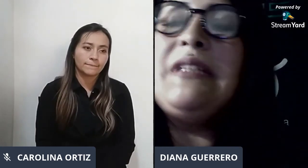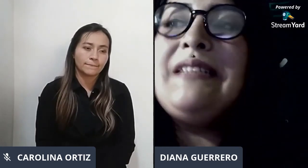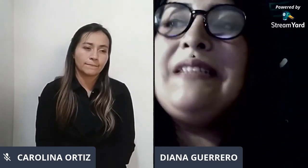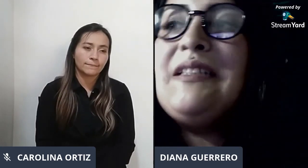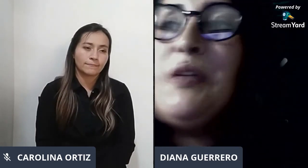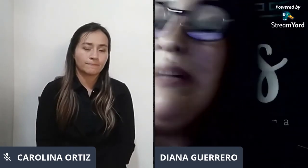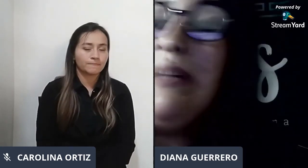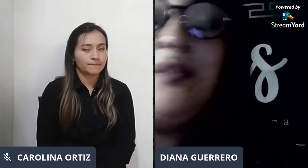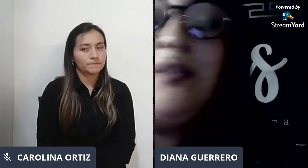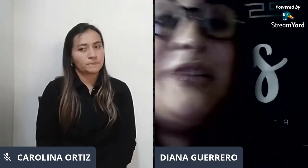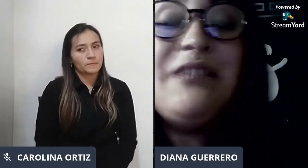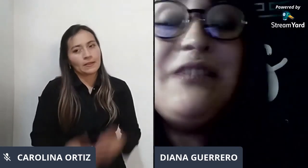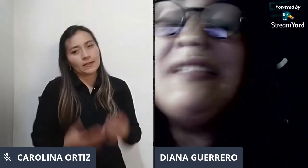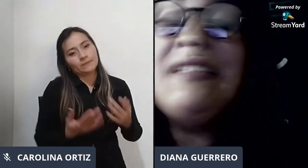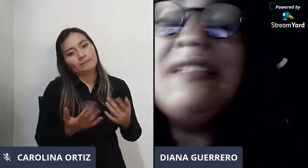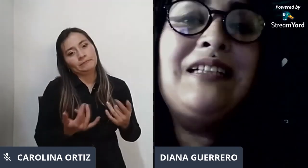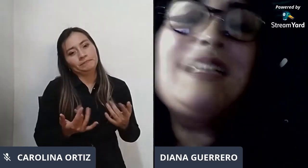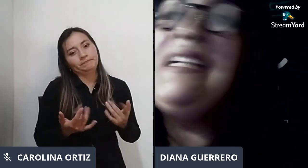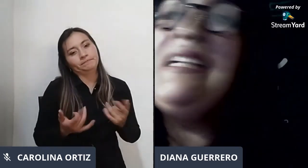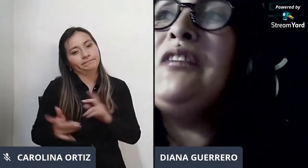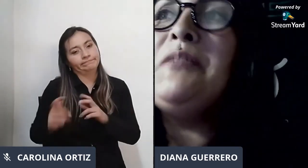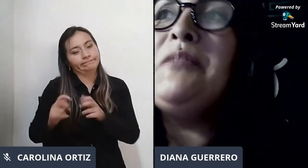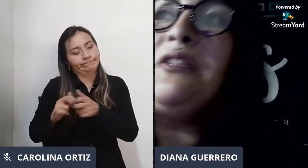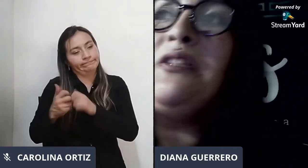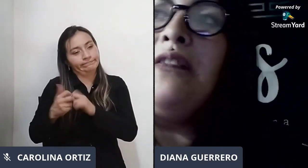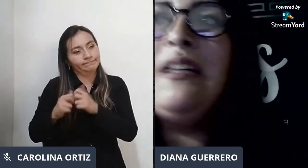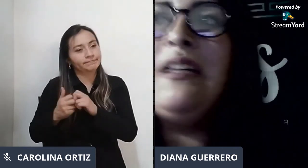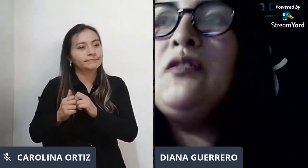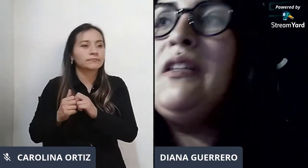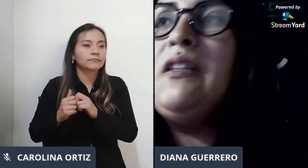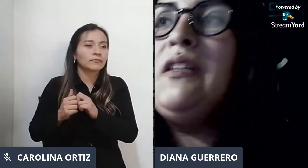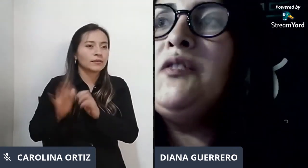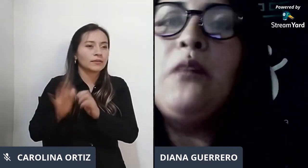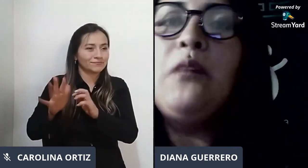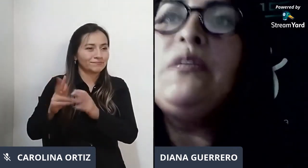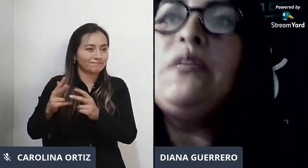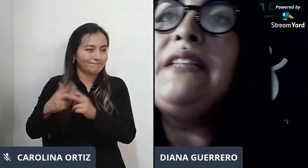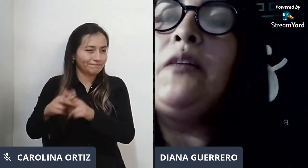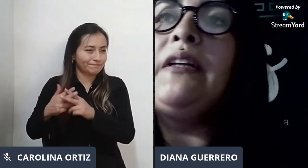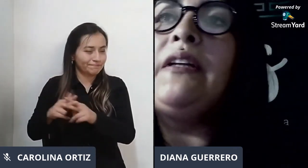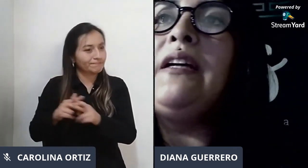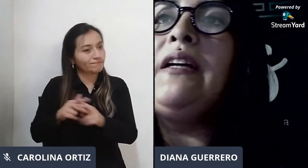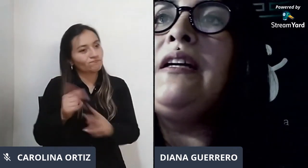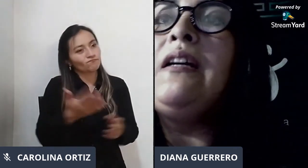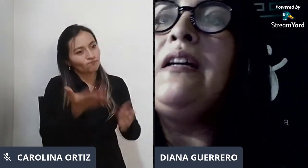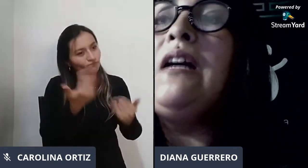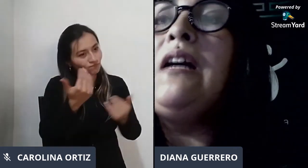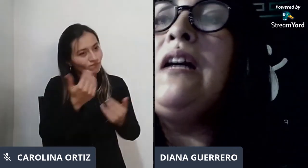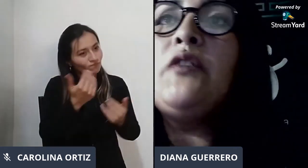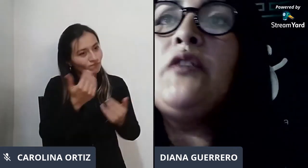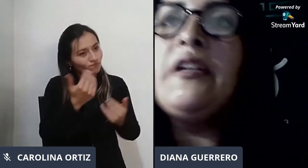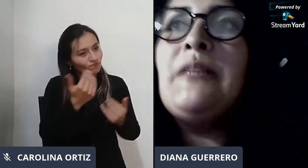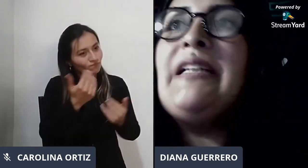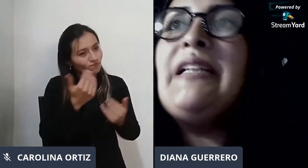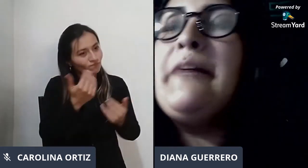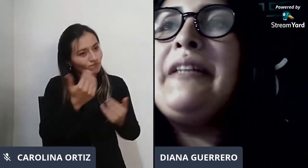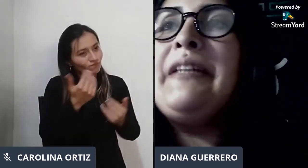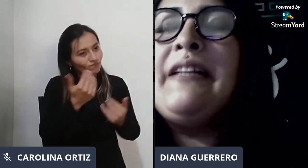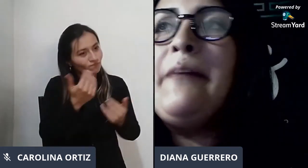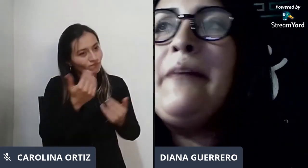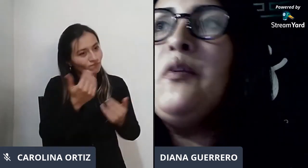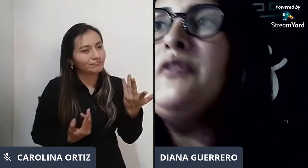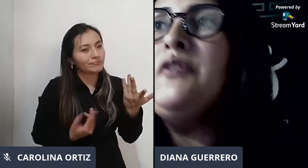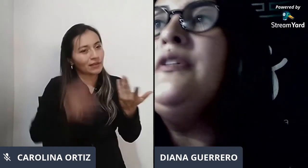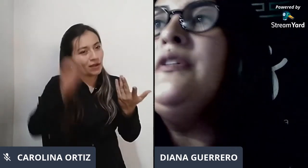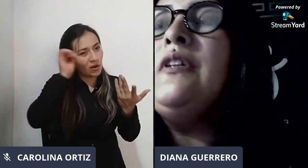Bueno, mientras se resuelven las fallas técnicas, los invito a que nos dejen sus preguntas. Recuerden que a sus correos va a llegar material